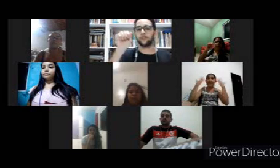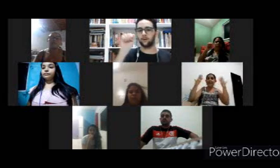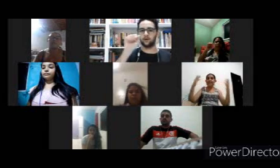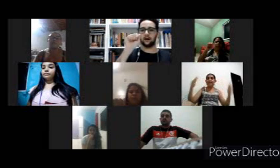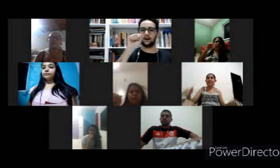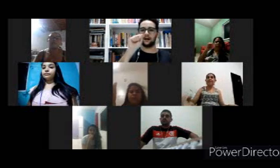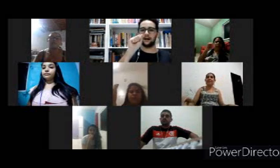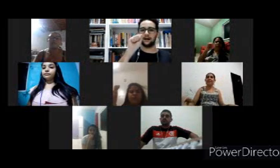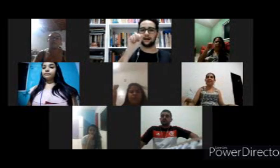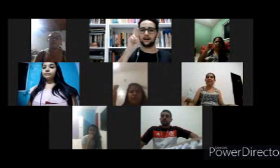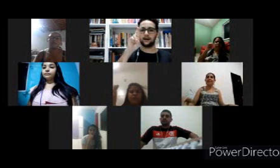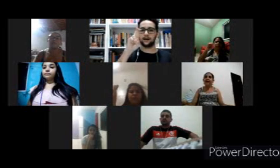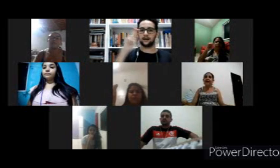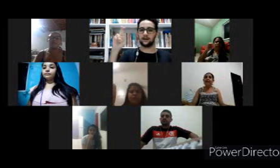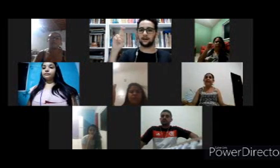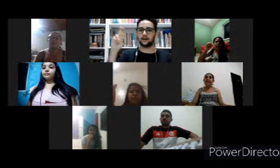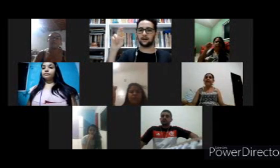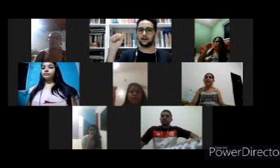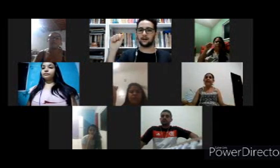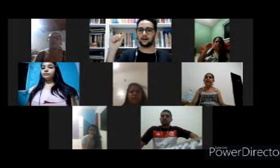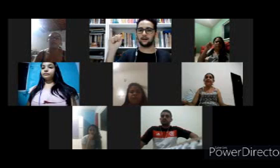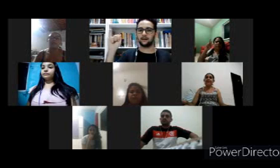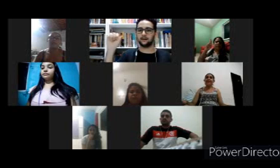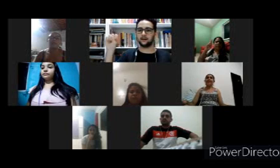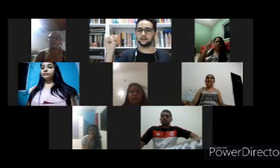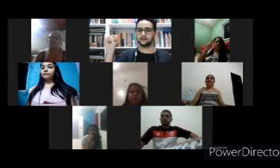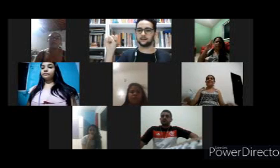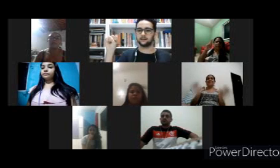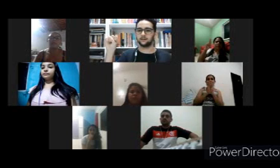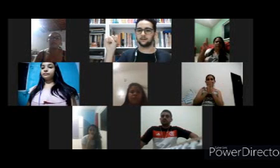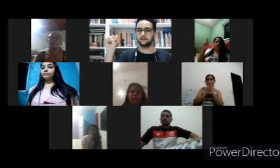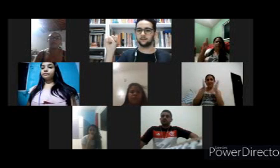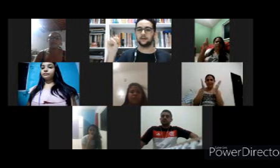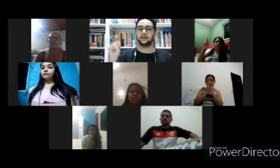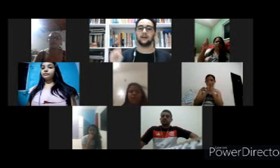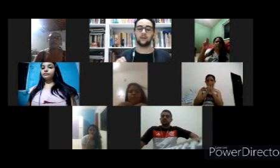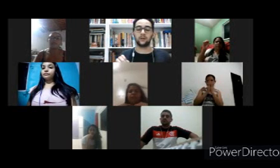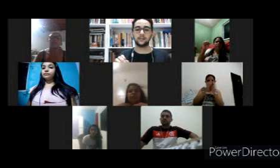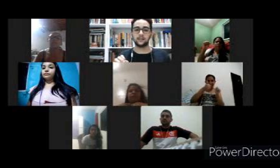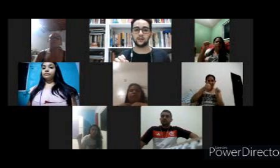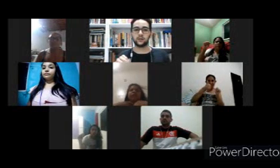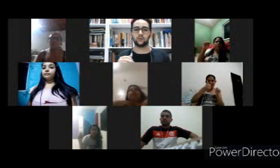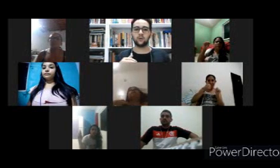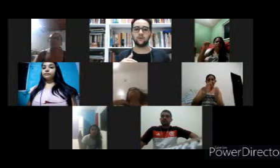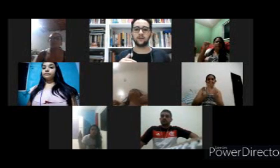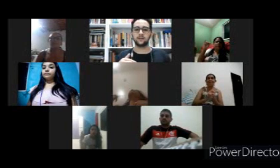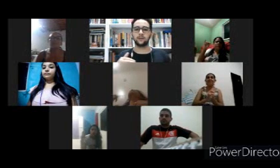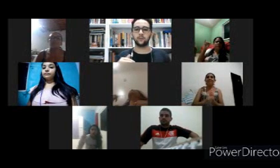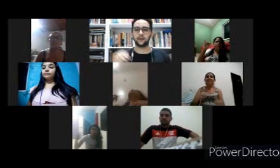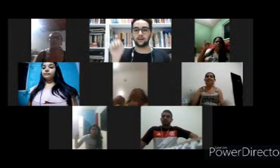Então, ó. A, R, R, A, I, S. Então, nesse sentido, quando fazer também duplicado,